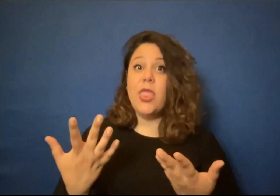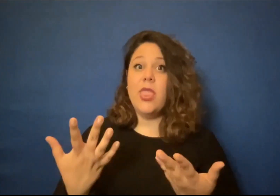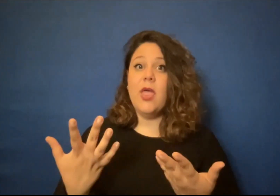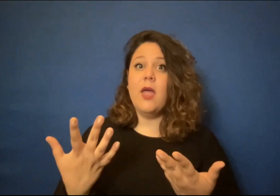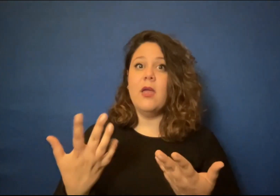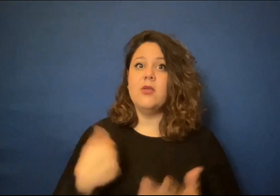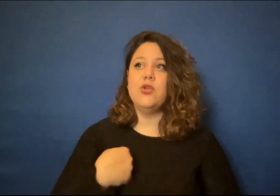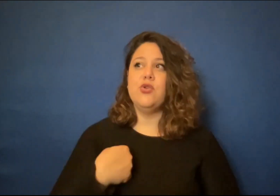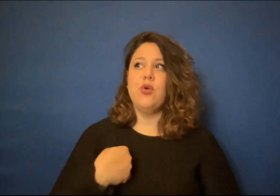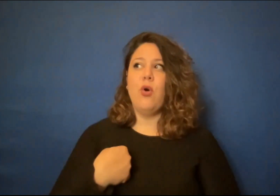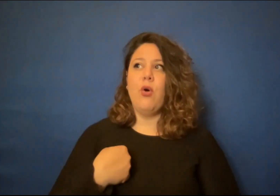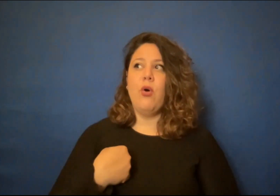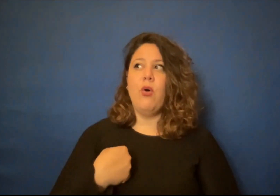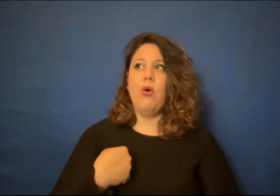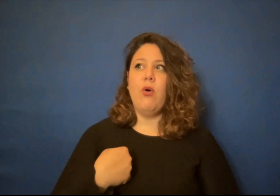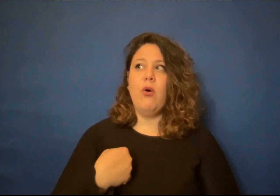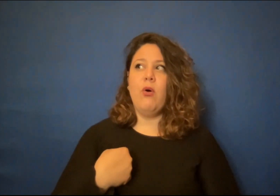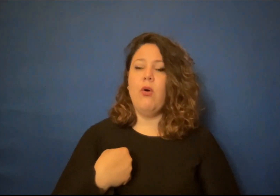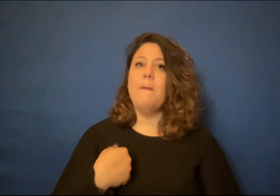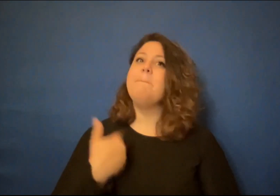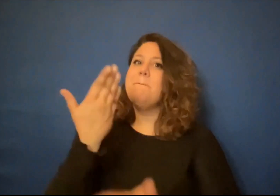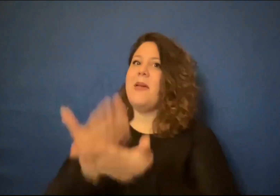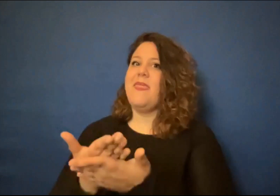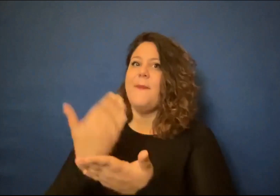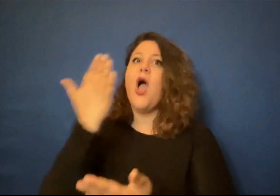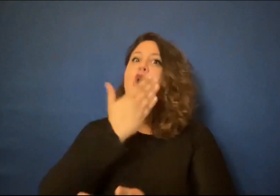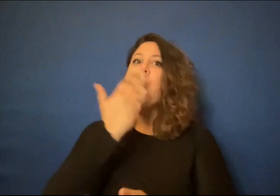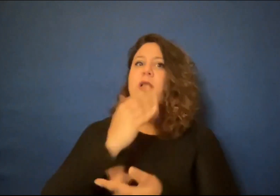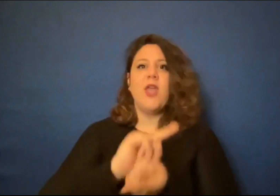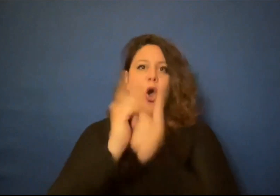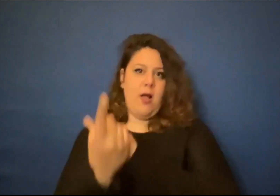dije, cambiarme de colegio, quiero cambiar de